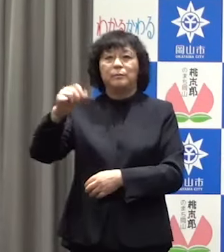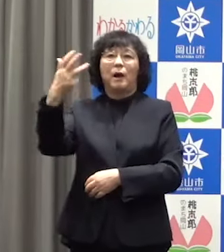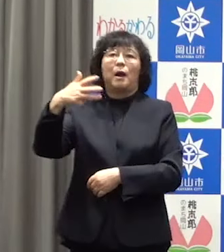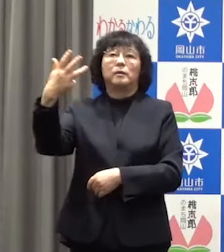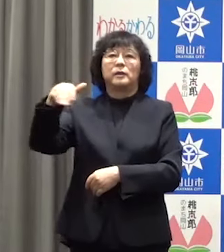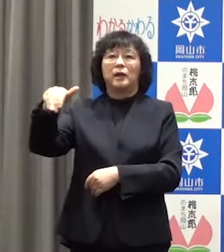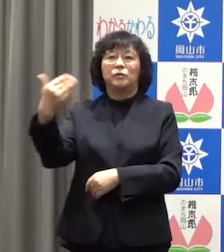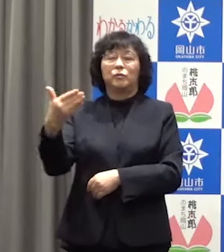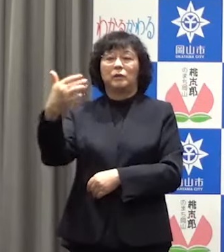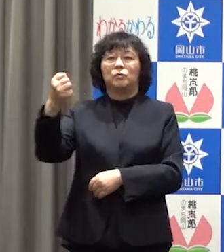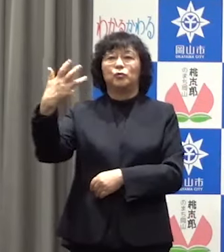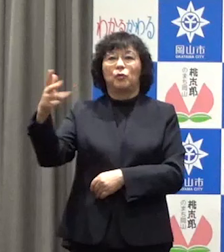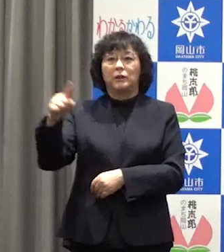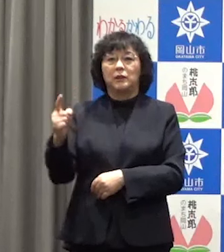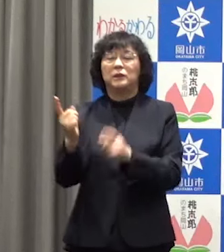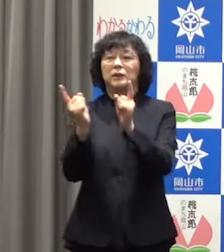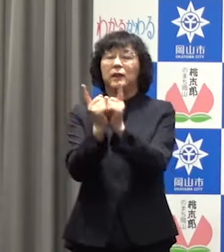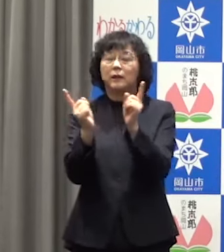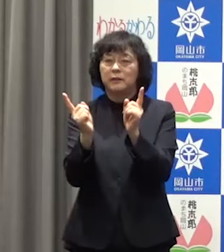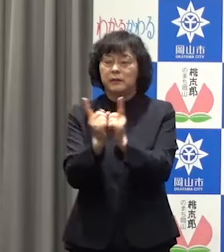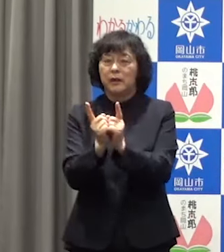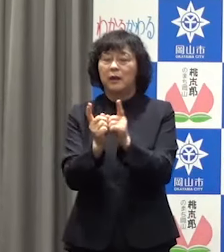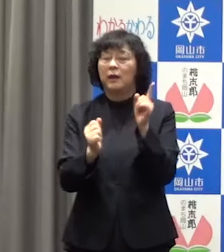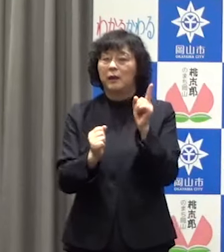18,958 に対して、